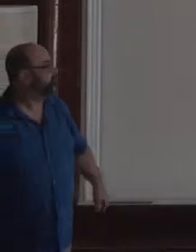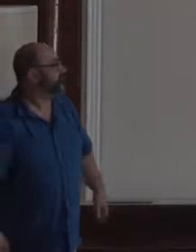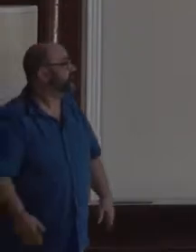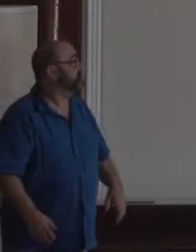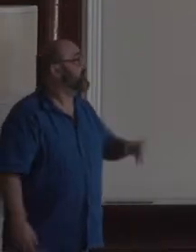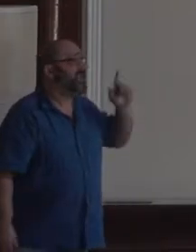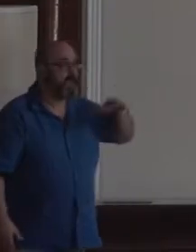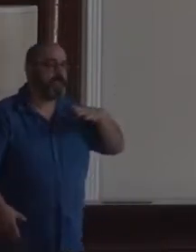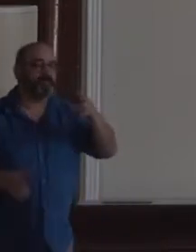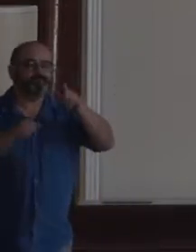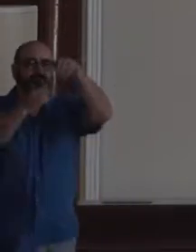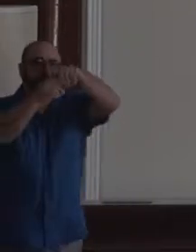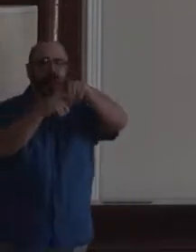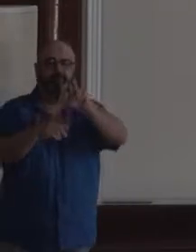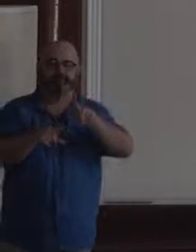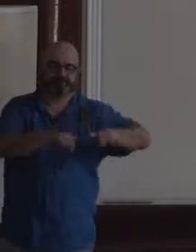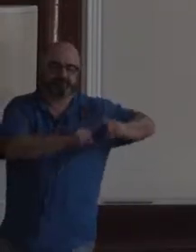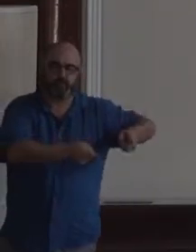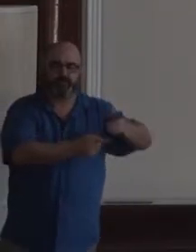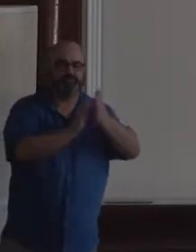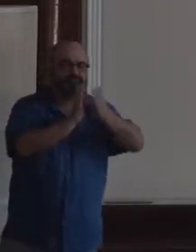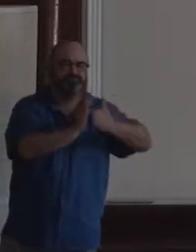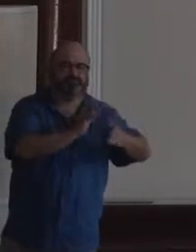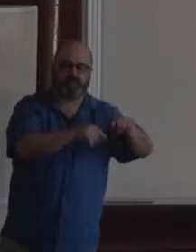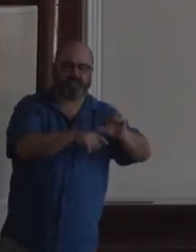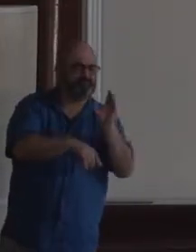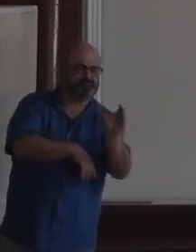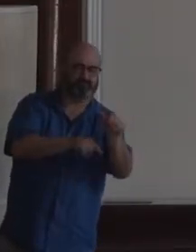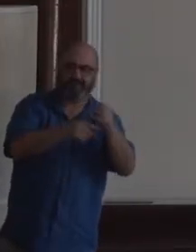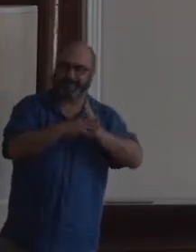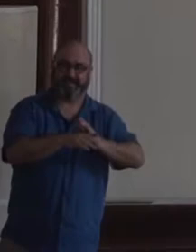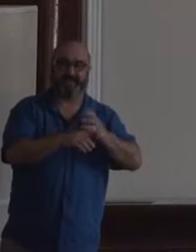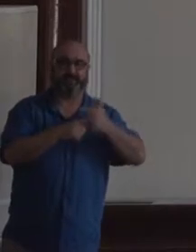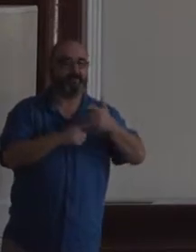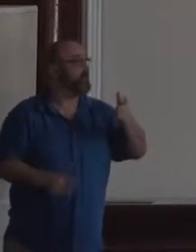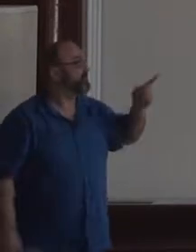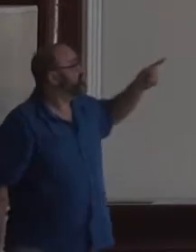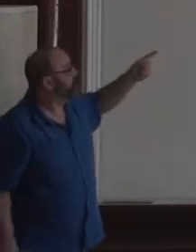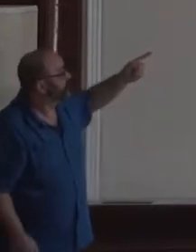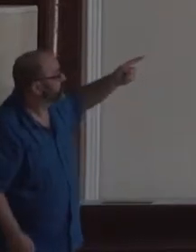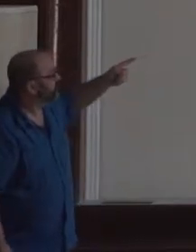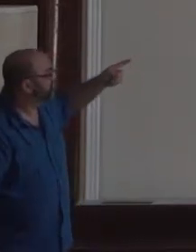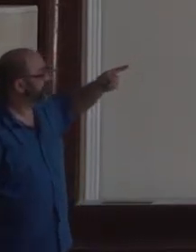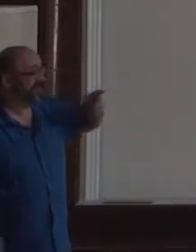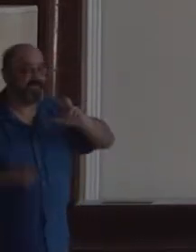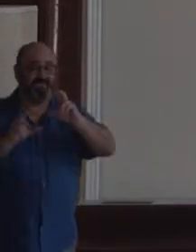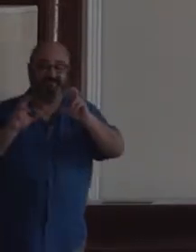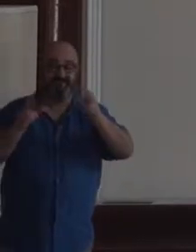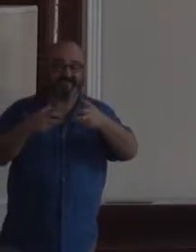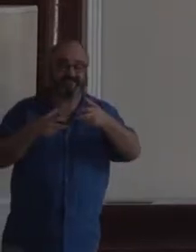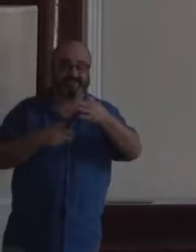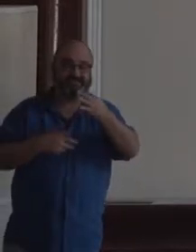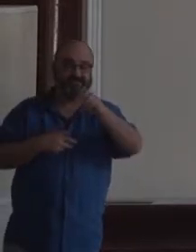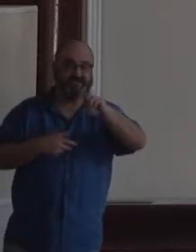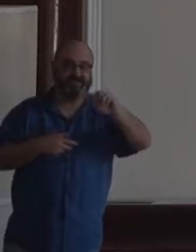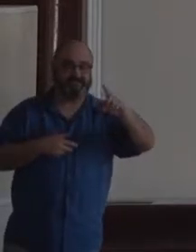Du coup, il existe des petites bibliothèques qui facilitent ce genre de choses. Par exemple, il y a la bibliothèque FreezeGun qui va permettre de geler le temps.